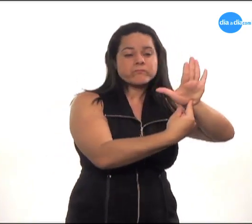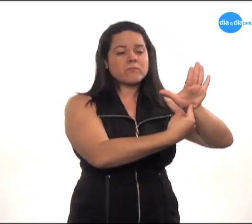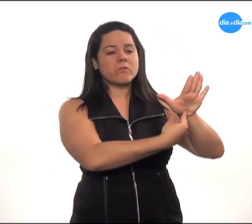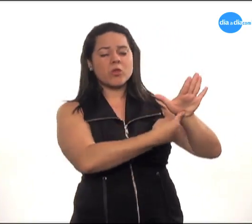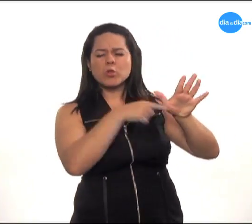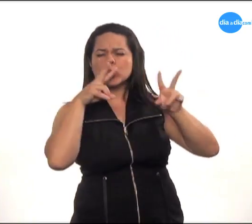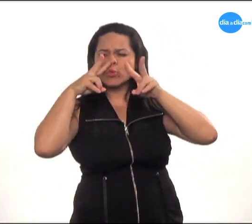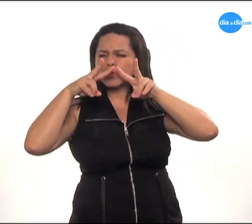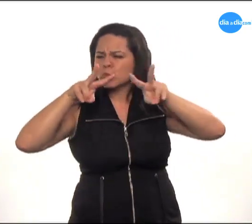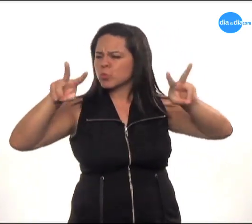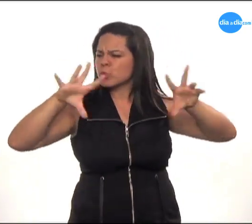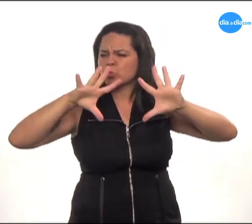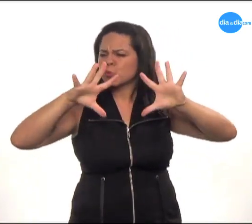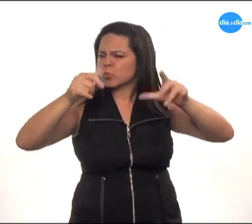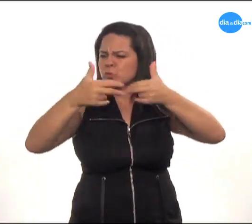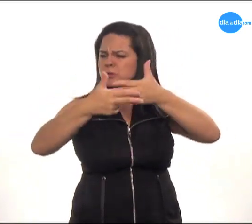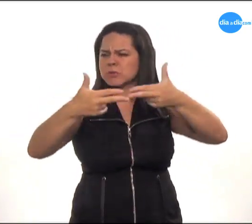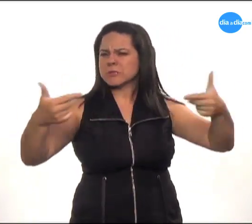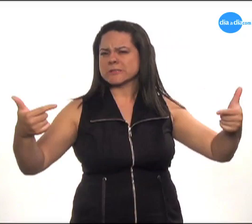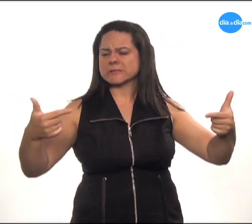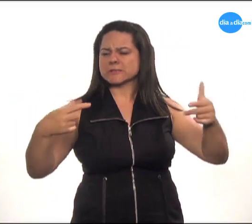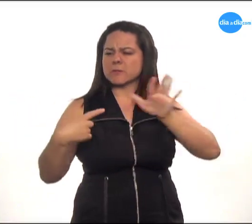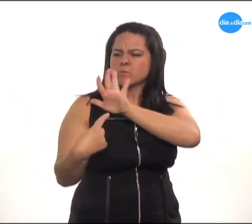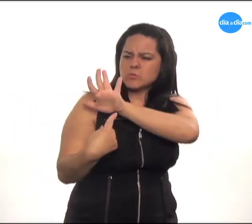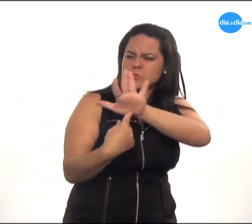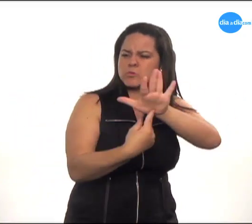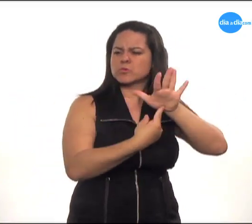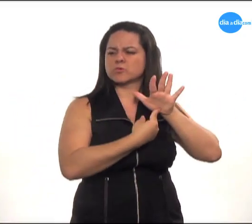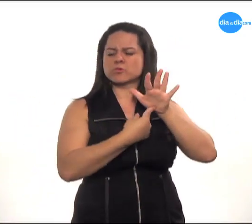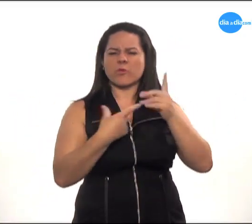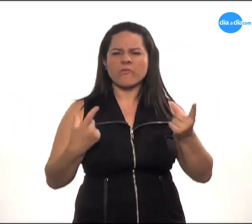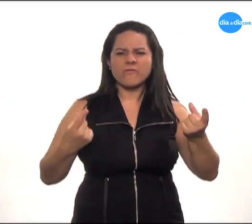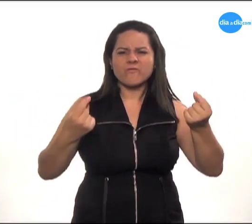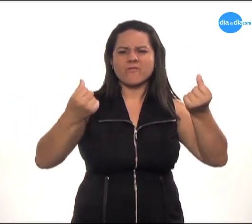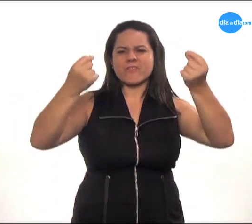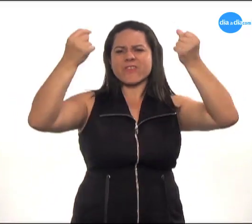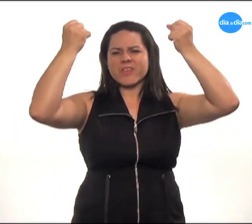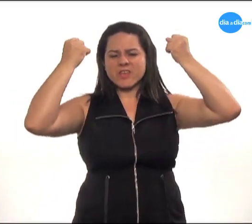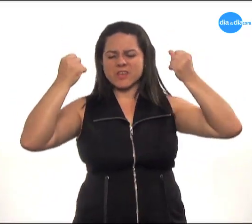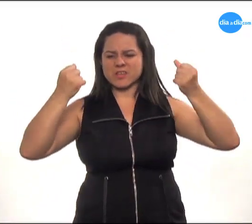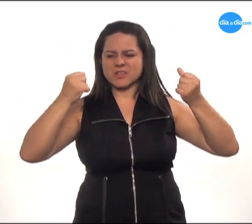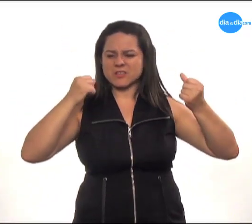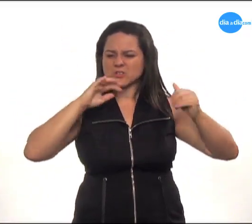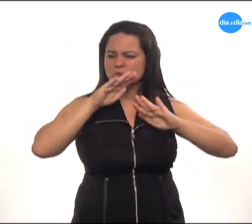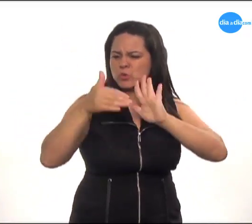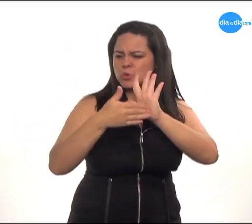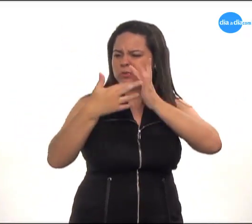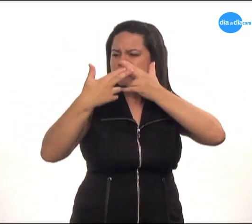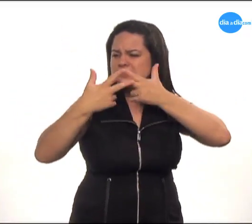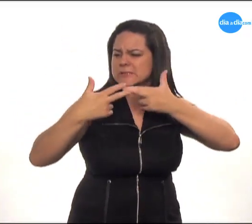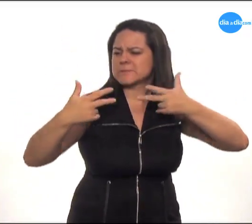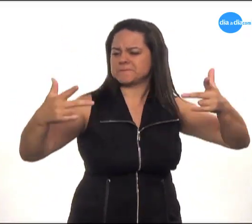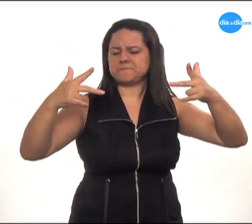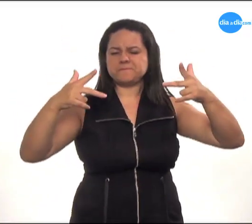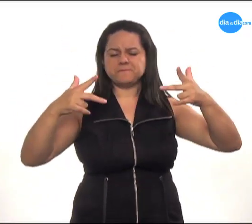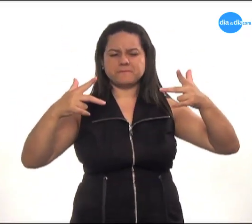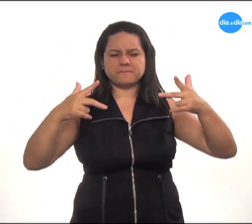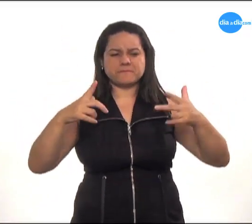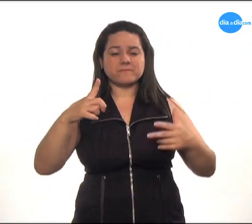de uma montanha, e começou a mostrar os reinos da terra, a glória de cada um deles e a autoridade